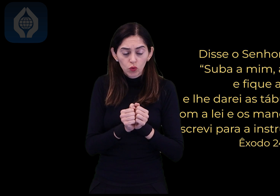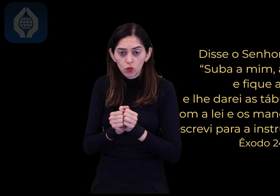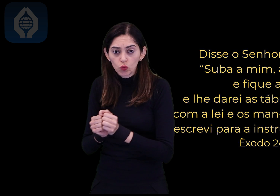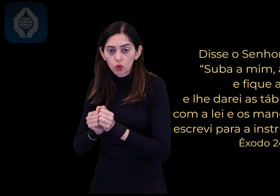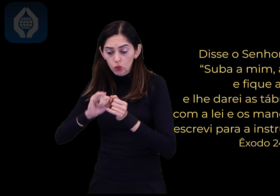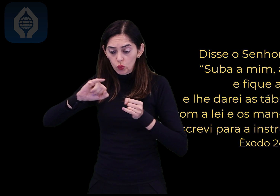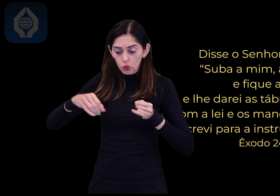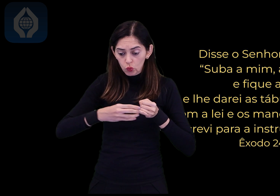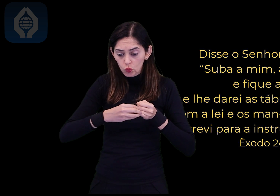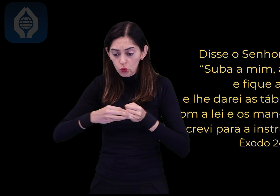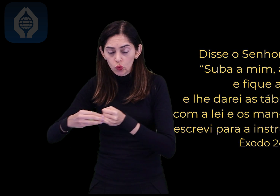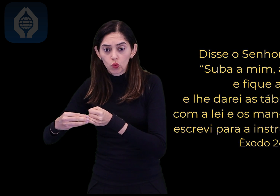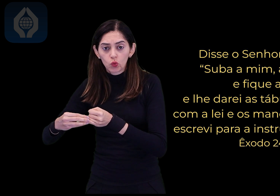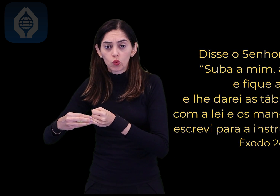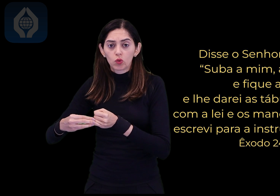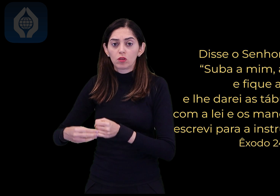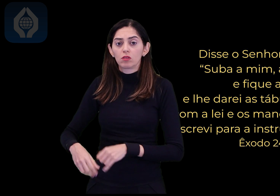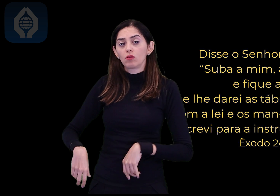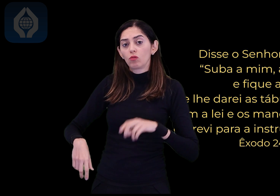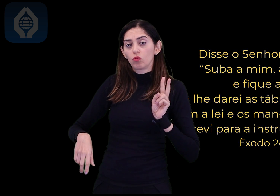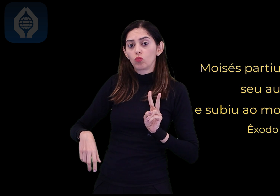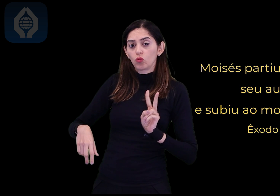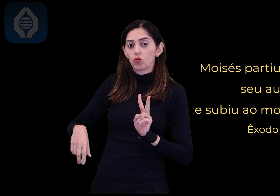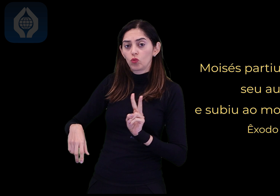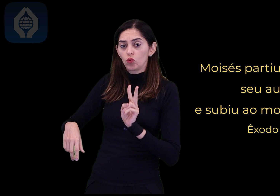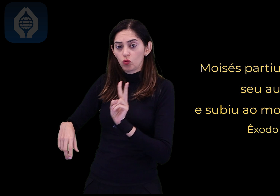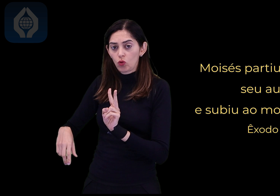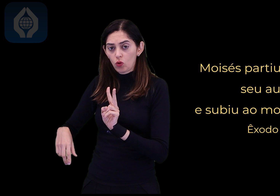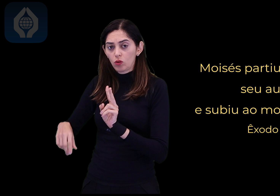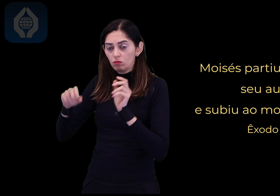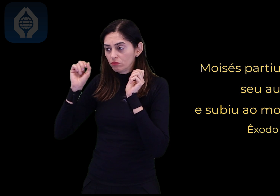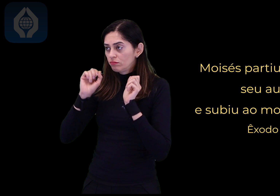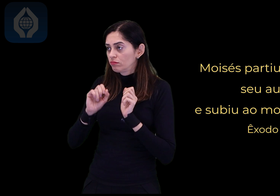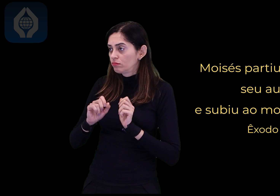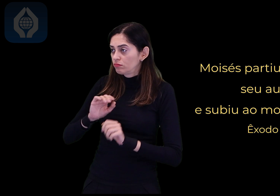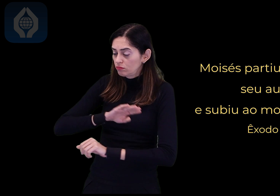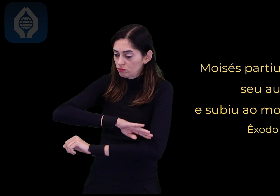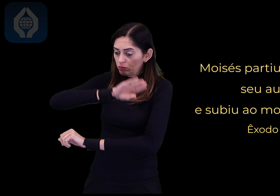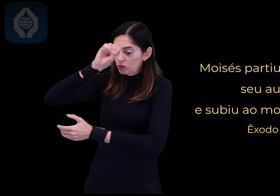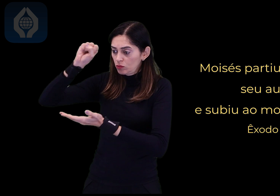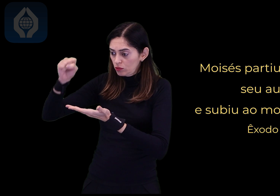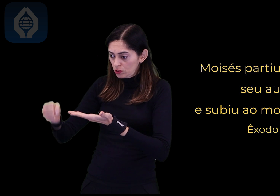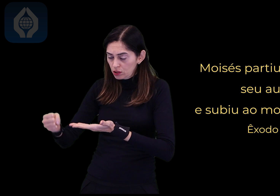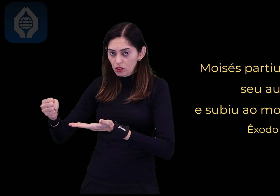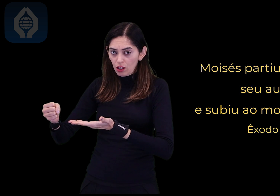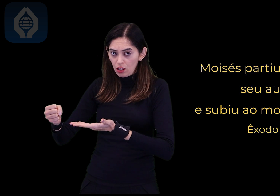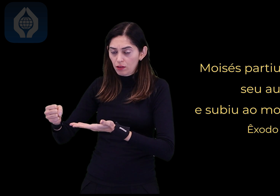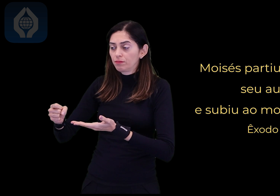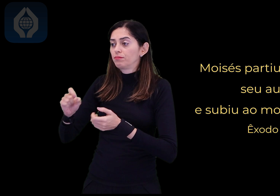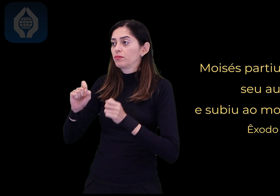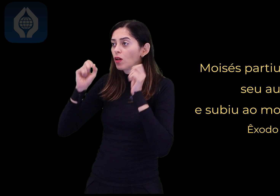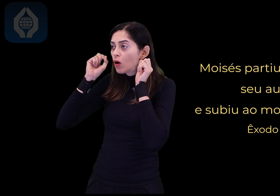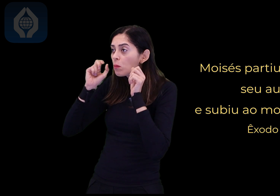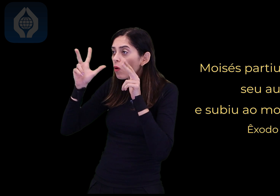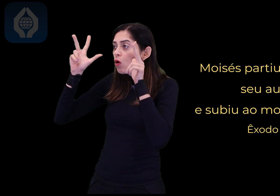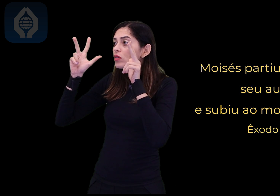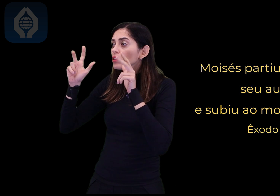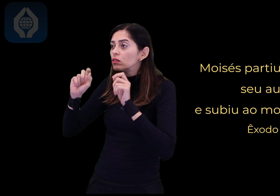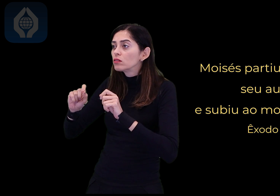obedeceu ao Senhor e subiu ao monte. Êxodo 24:13-18 diz: Moisés partiu com